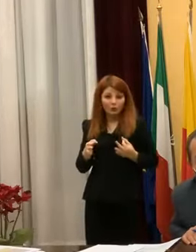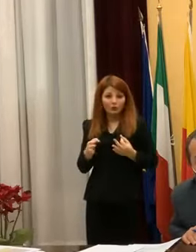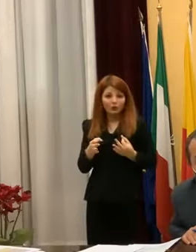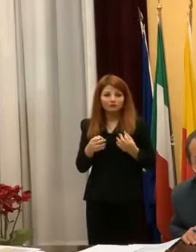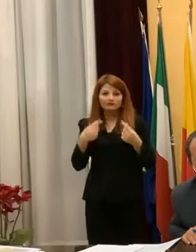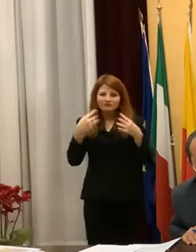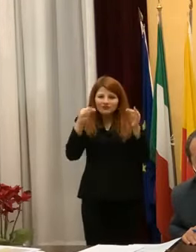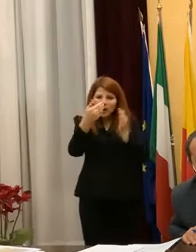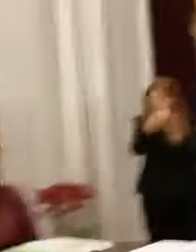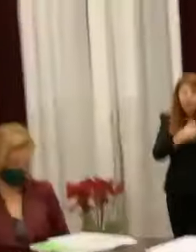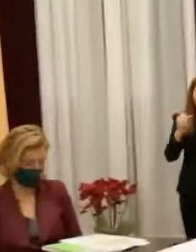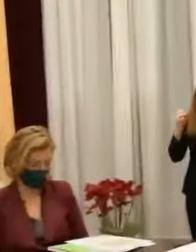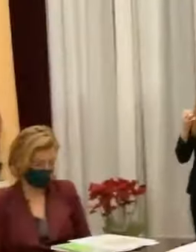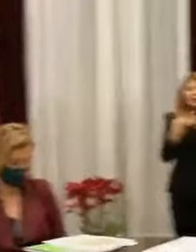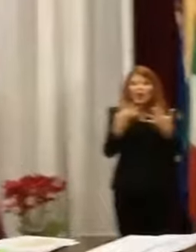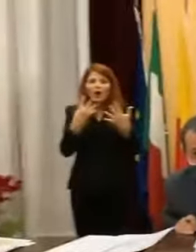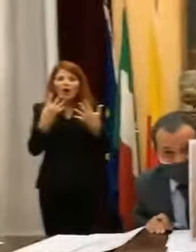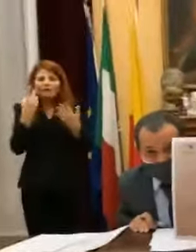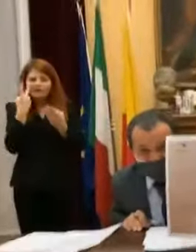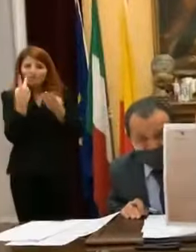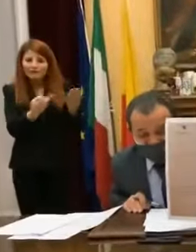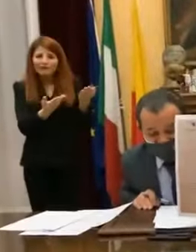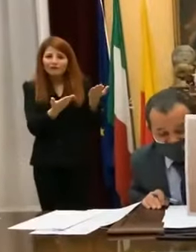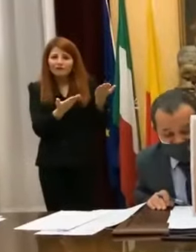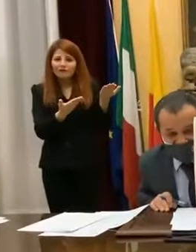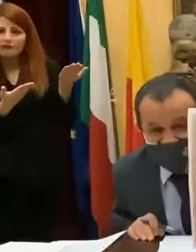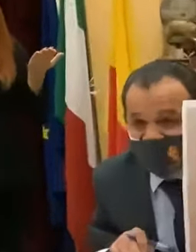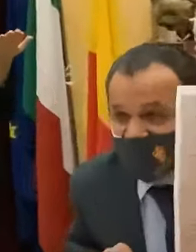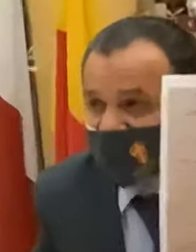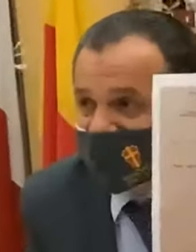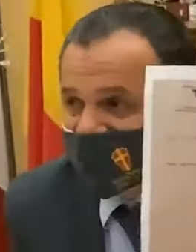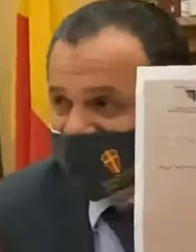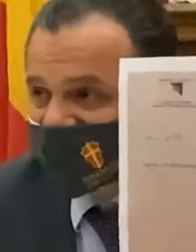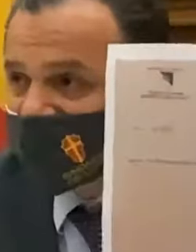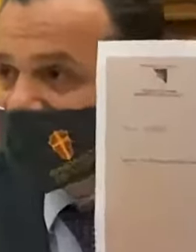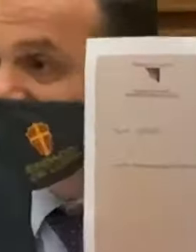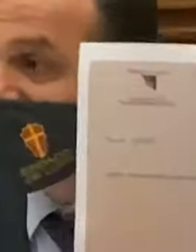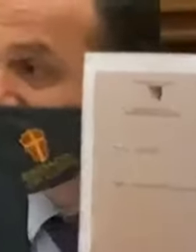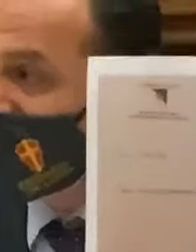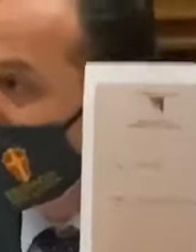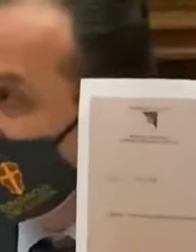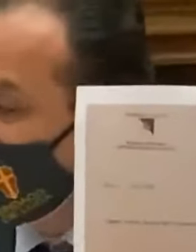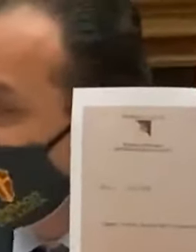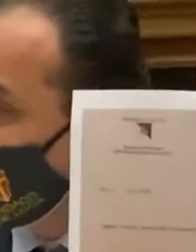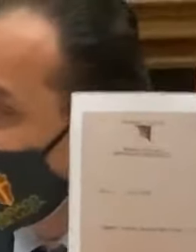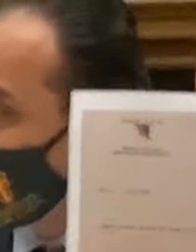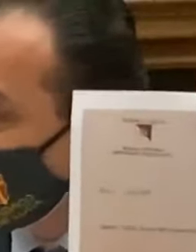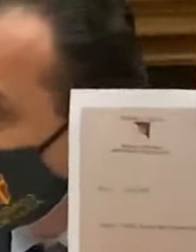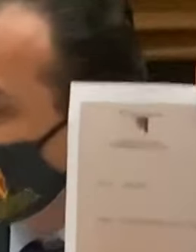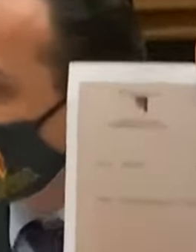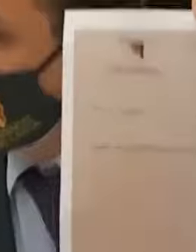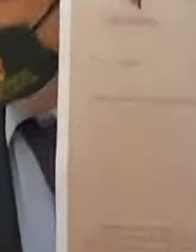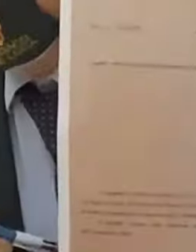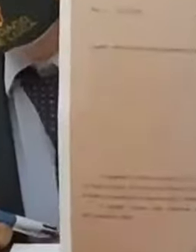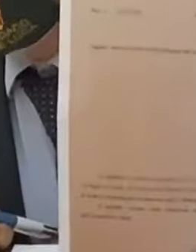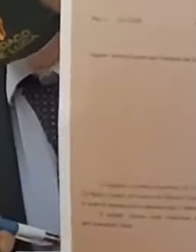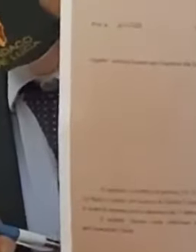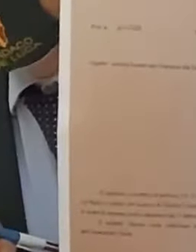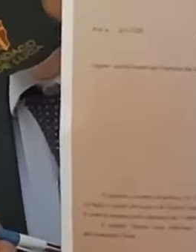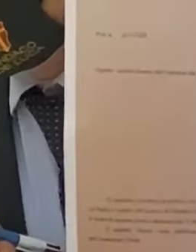lo puoi inquadrare la data almeno? Di ora, fresco fresco, Paoletto è stato